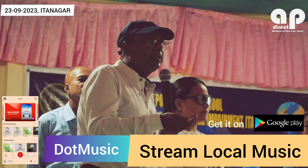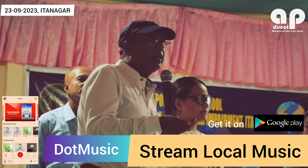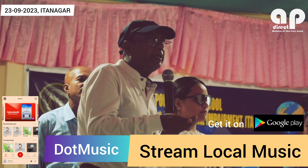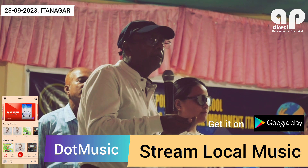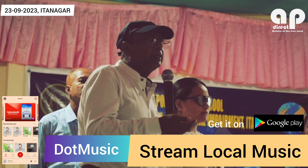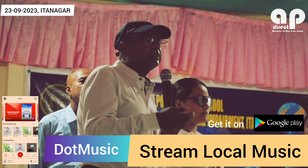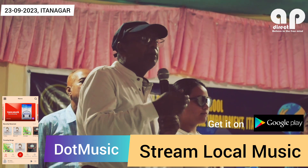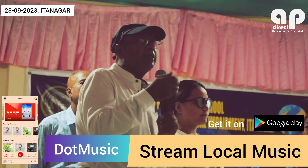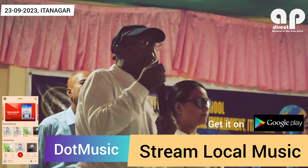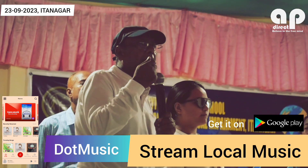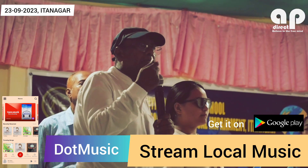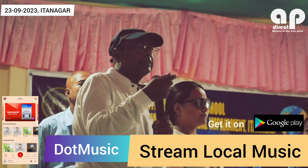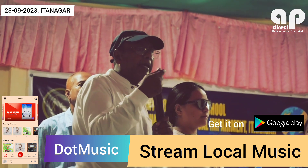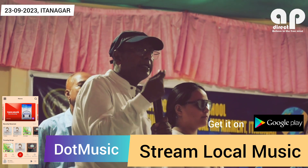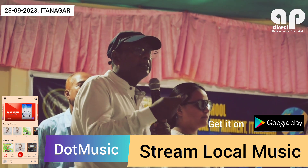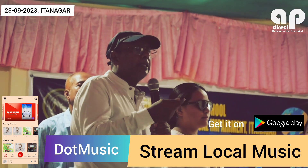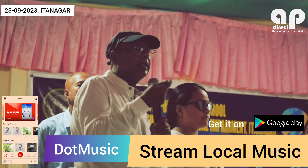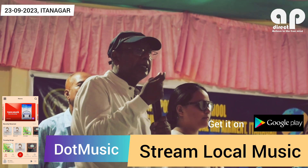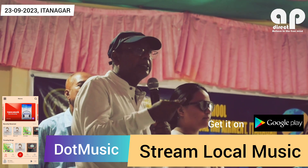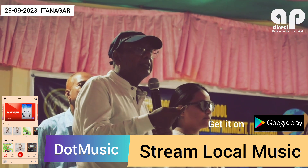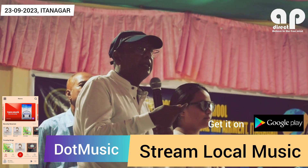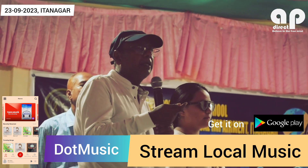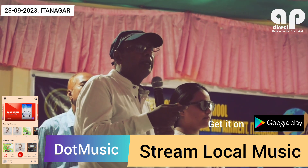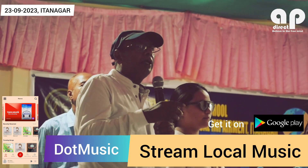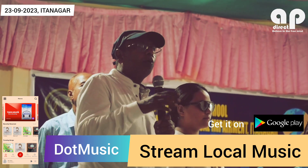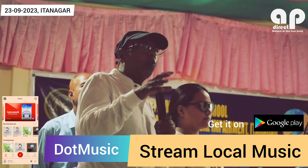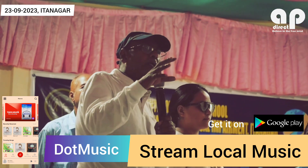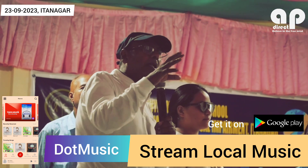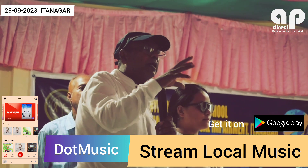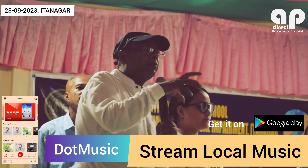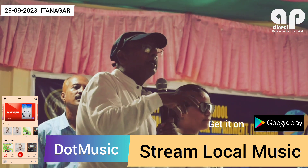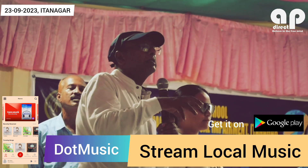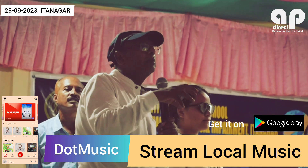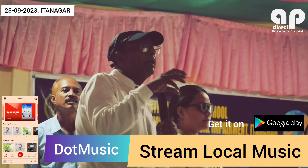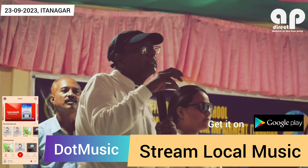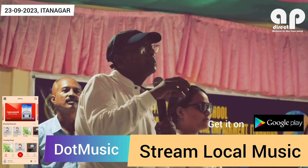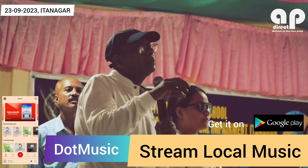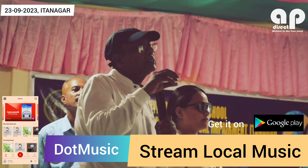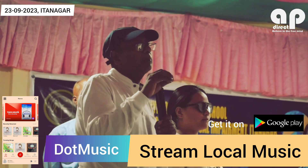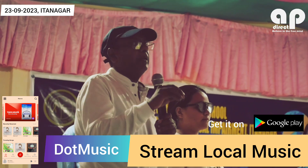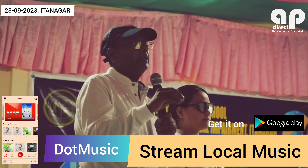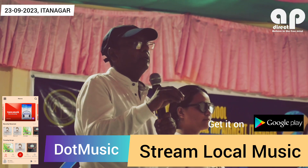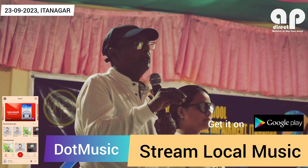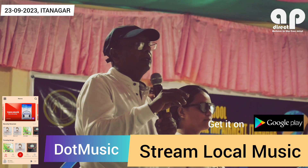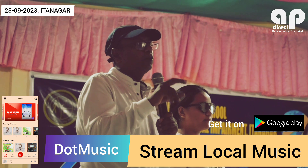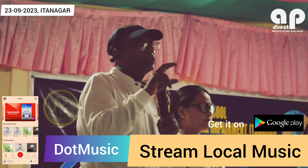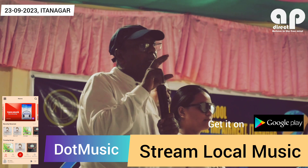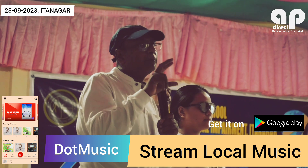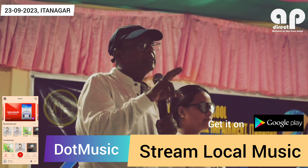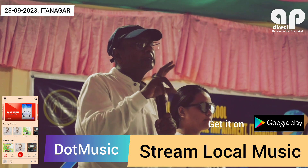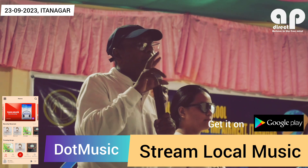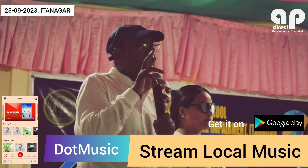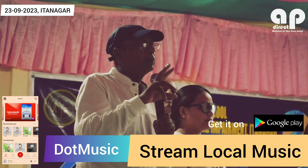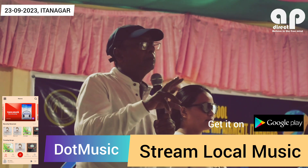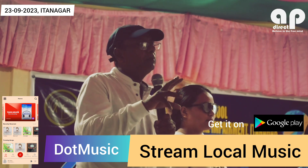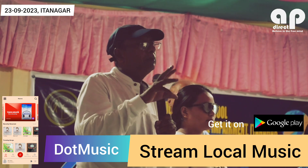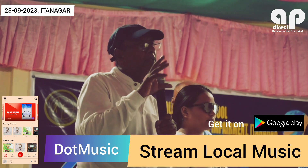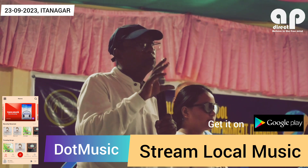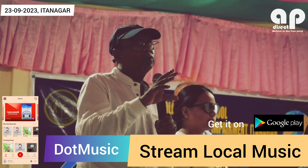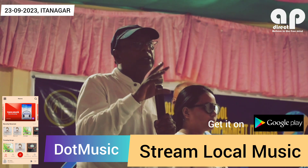नहीं, सिर्फ इशारा से, साइन से नहीं, गेस्चर से नहीं, टोटल कम्युनिकेशन मेथड इज अप्लाई. टोटल कम्युनिकेशन मेथड बच्चों के